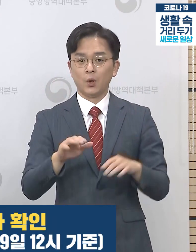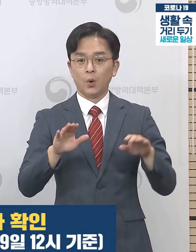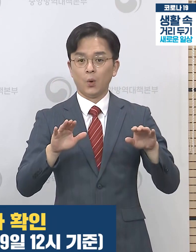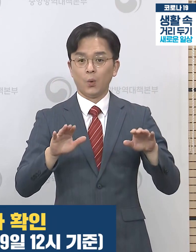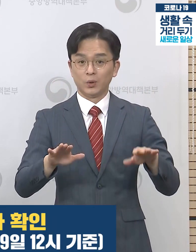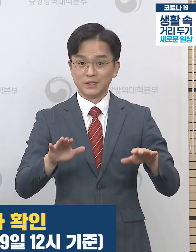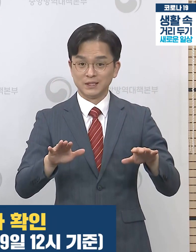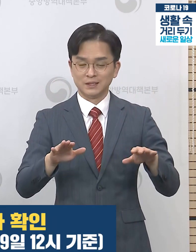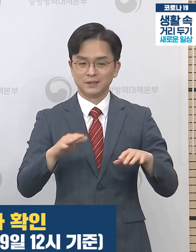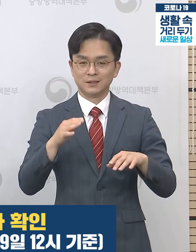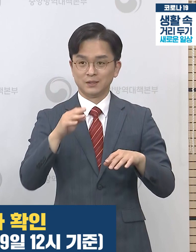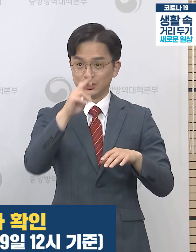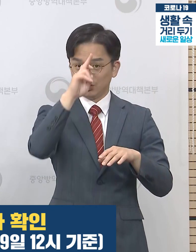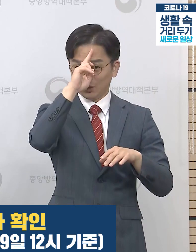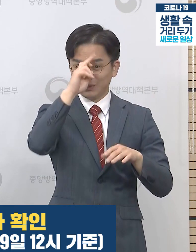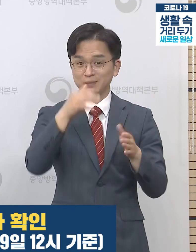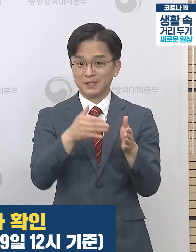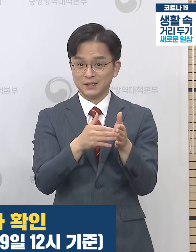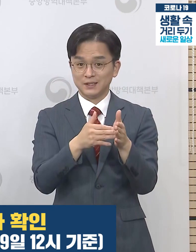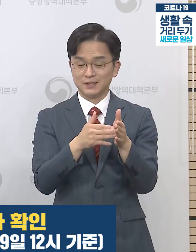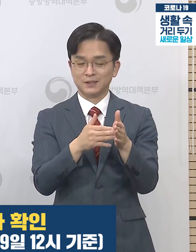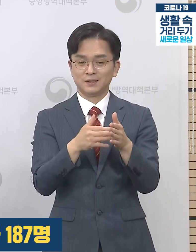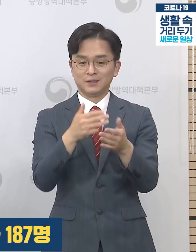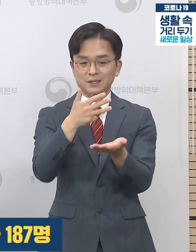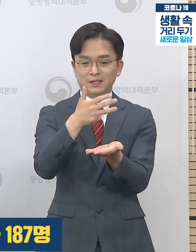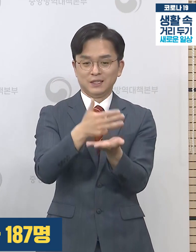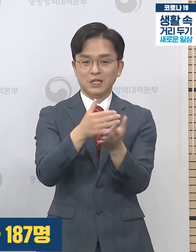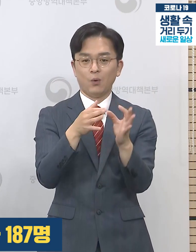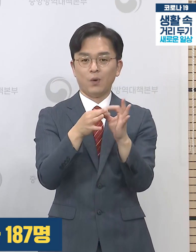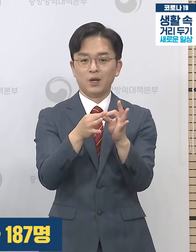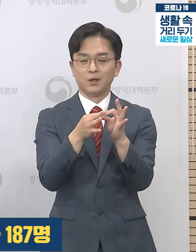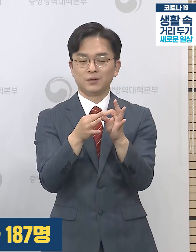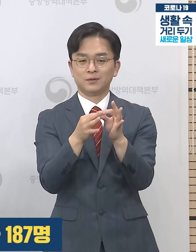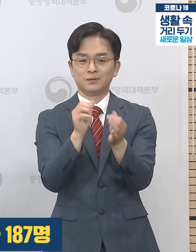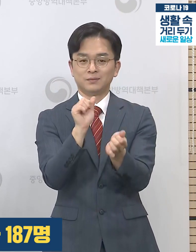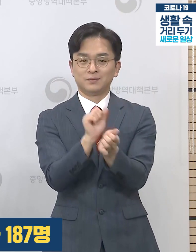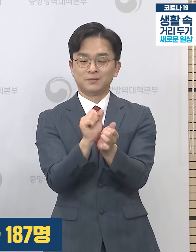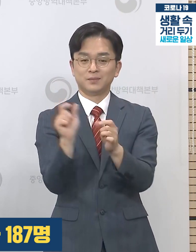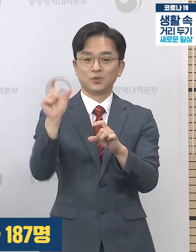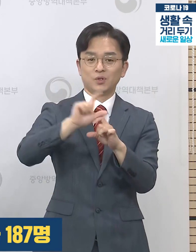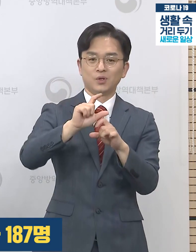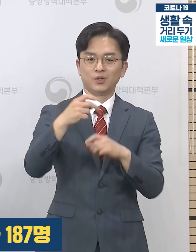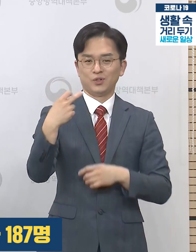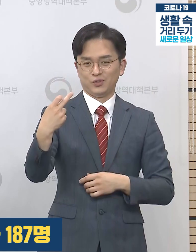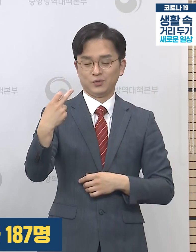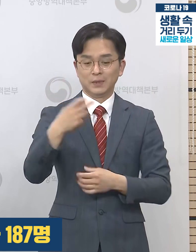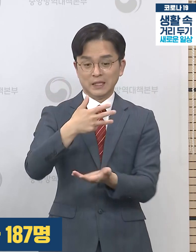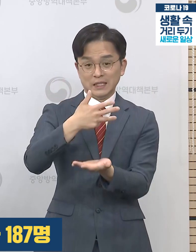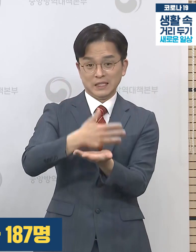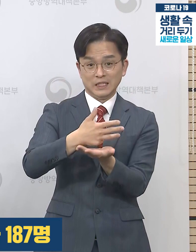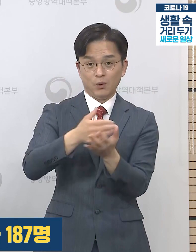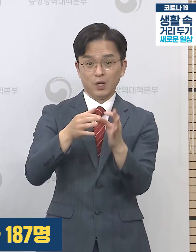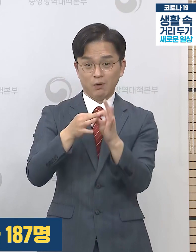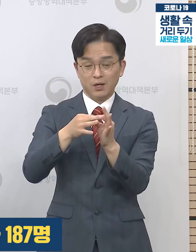12시까지 추가로 12명이 확인되어서 클럽 관련해서 총 누적 확진자